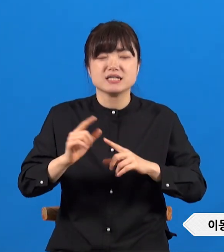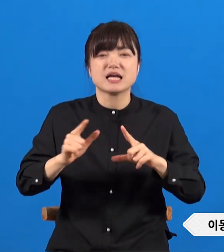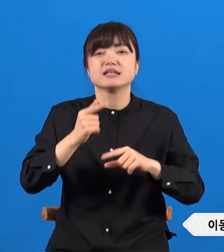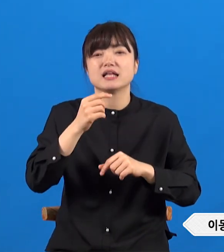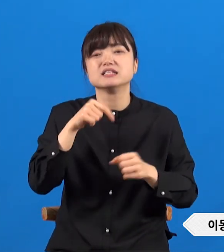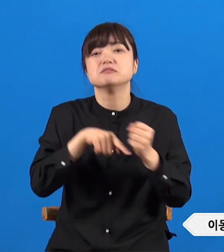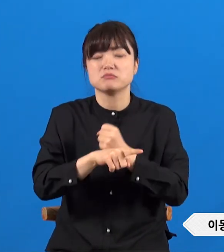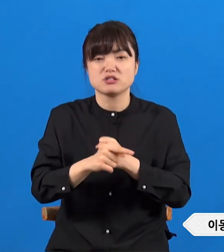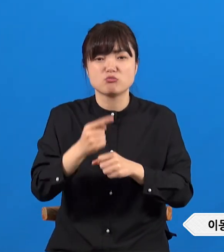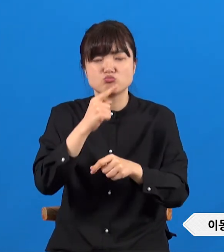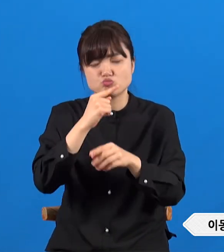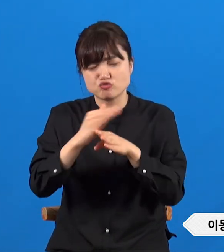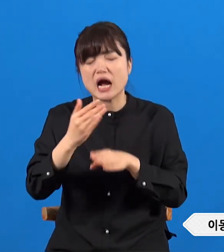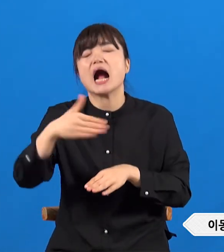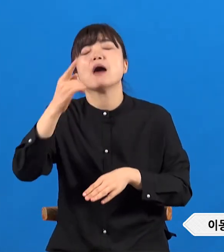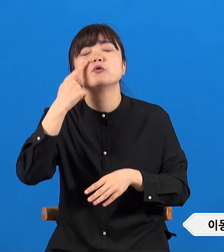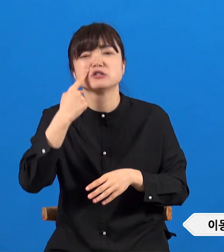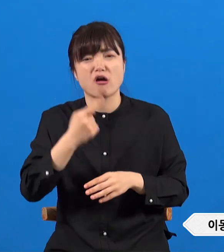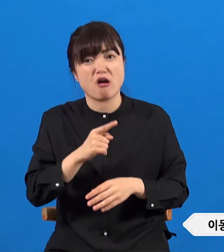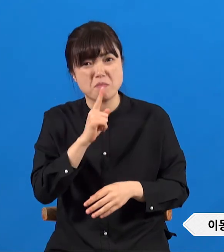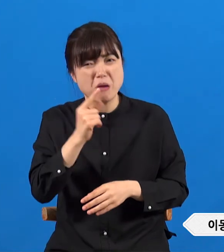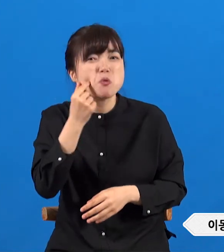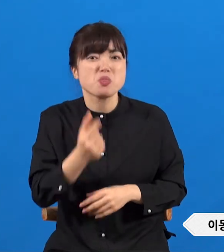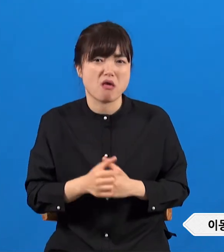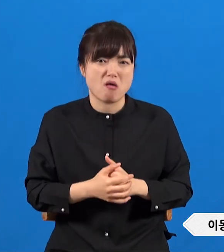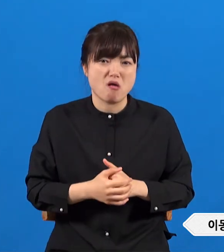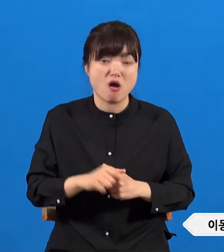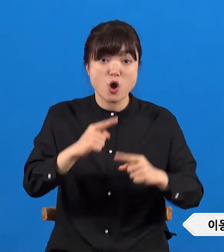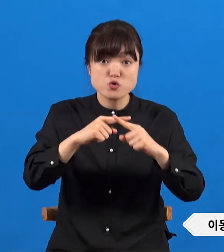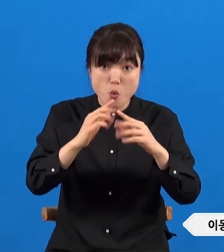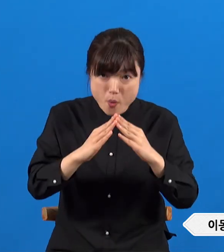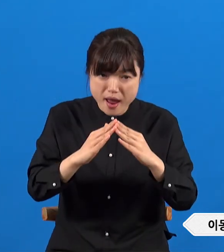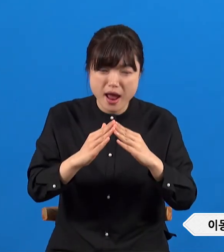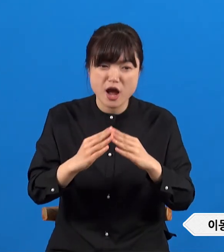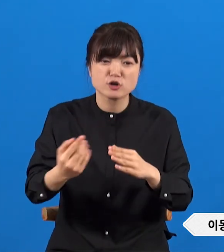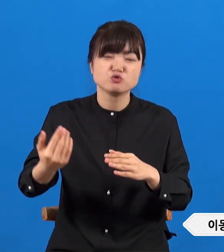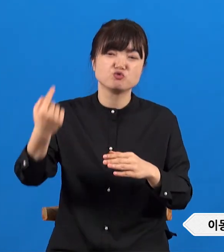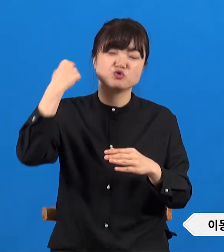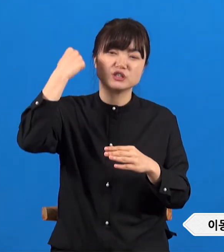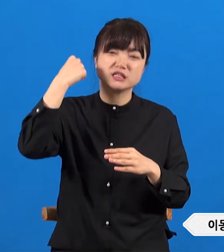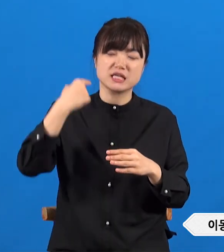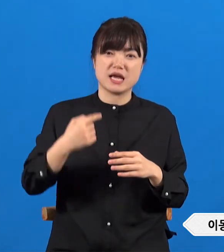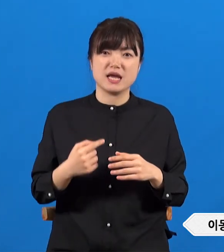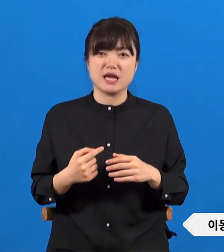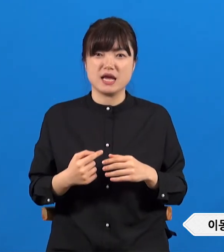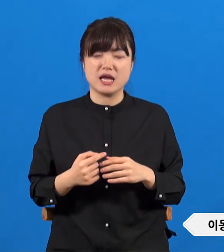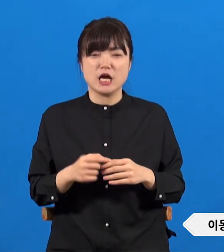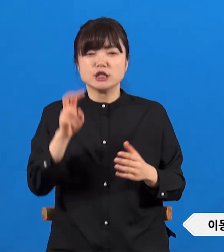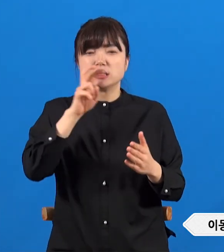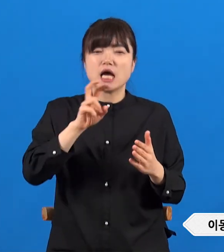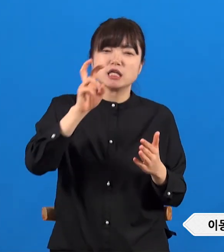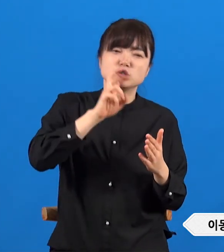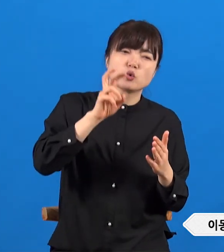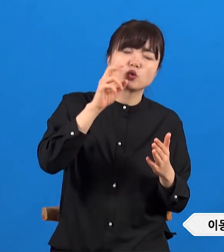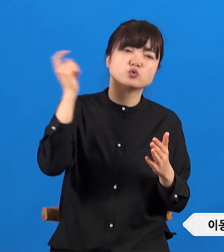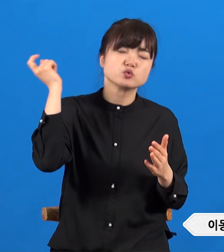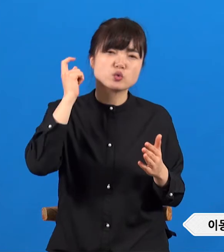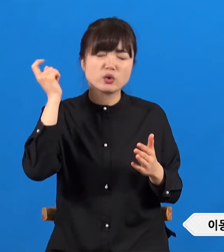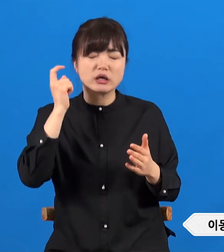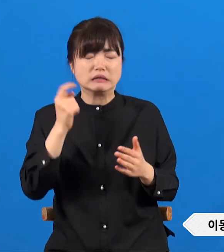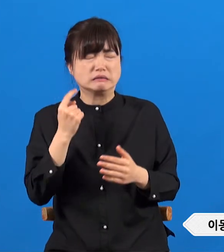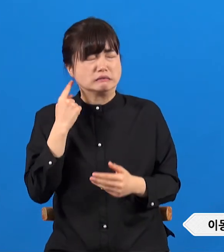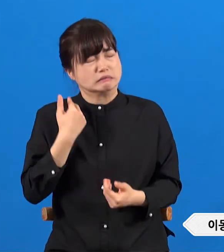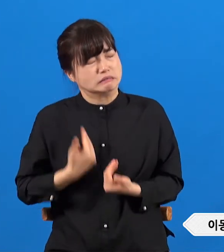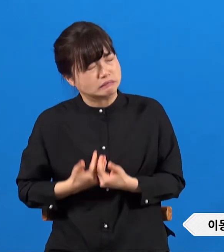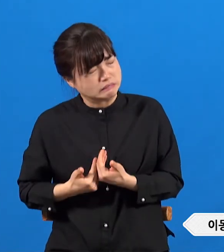못해요. 불평도. 네. 교회, 내 뒷자리에 앉아있는 교우의 찬송 소리가 내